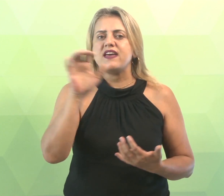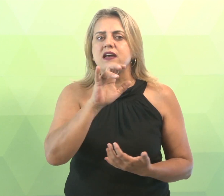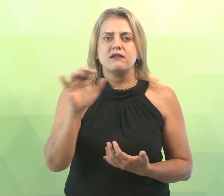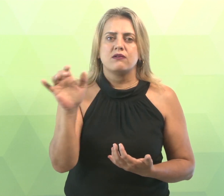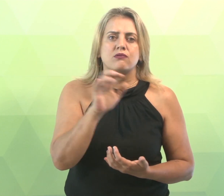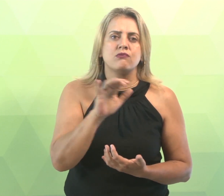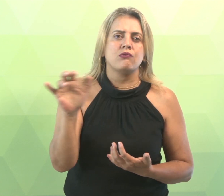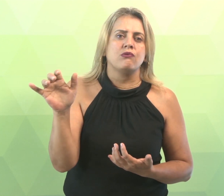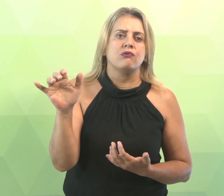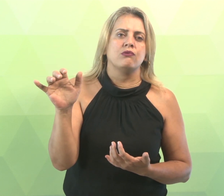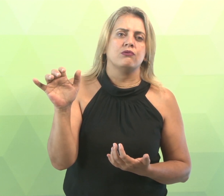escrever